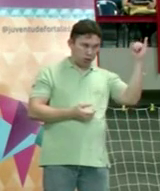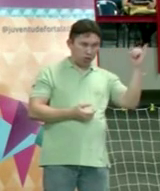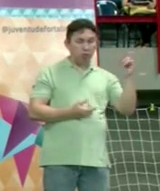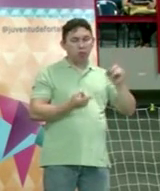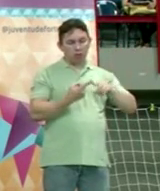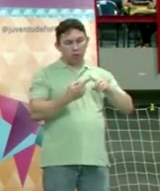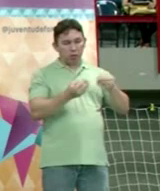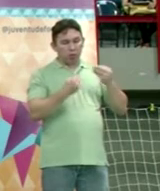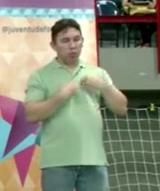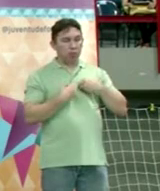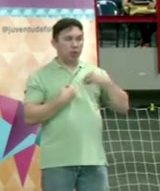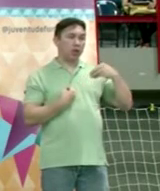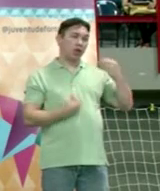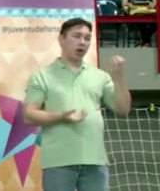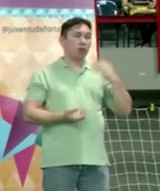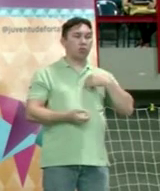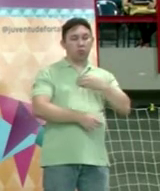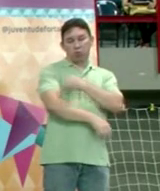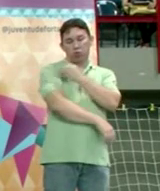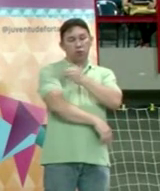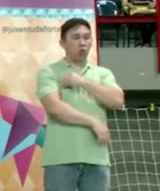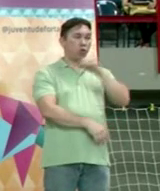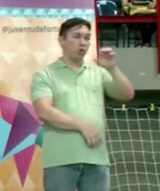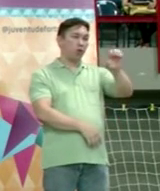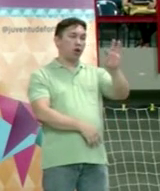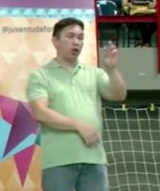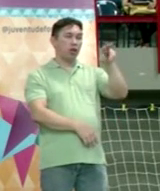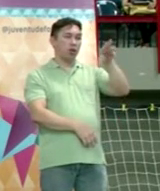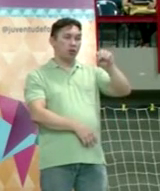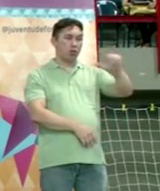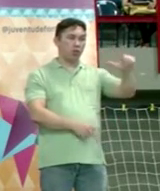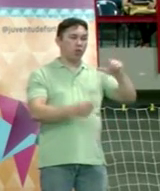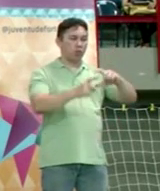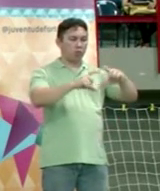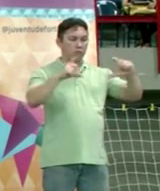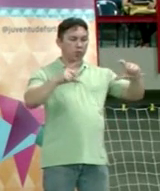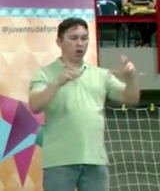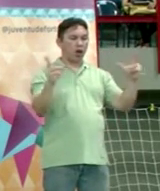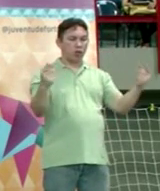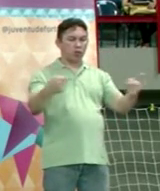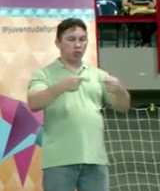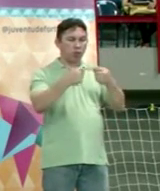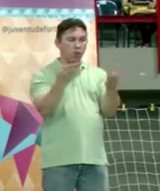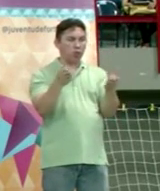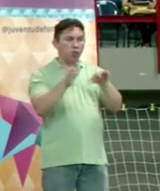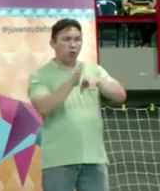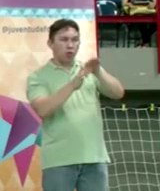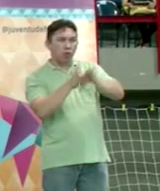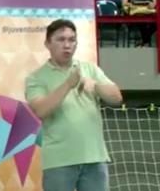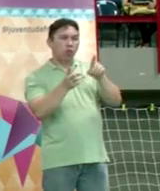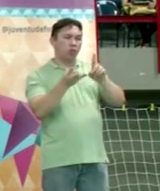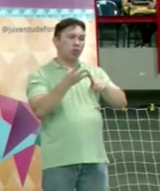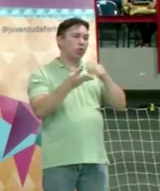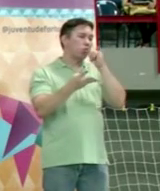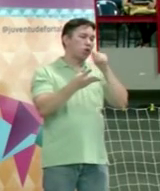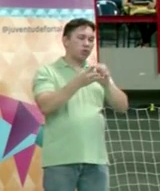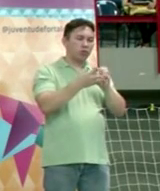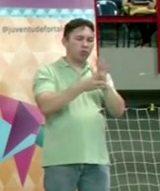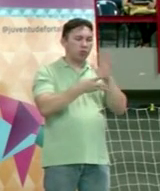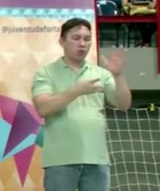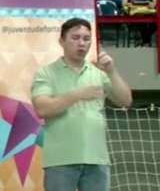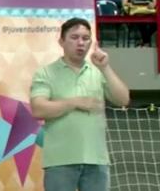do etanol, me deu a fórmula química dele, me deu a densidade, ó, que é igual, e me deu a energia